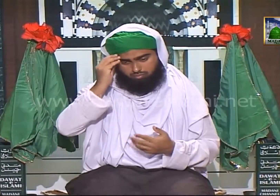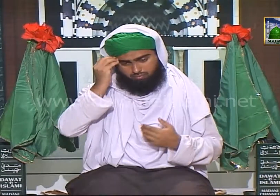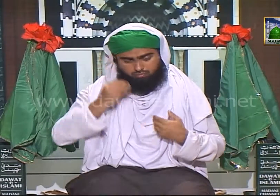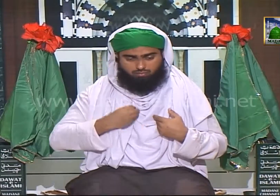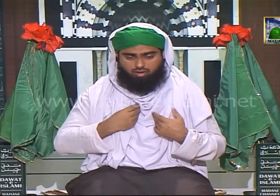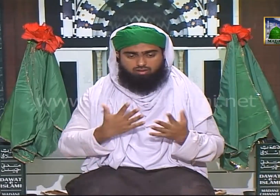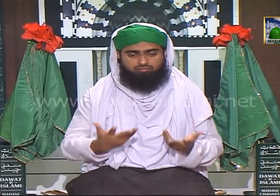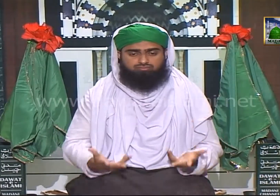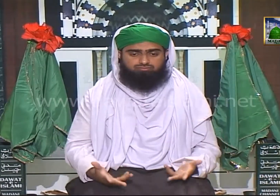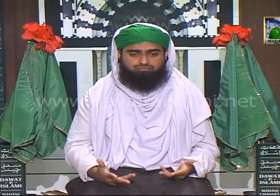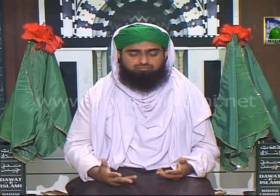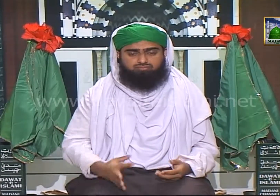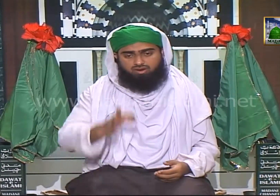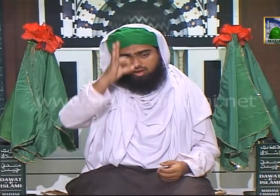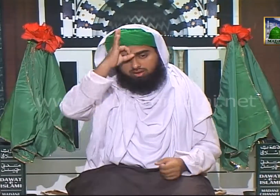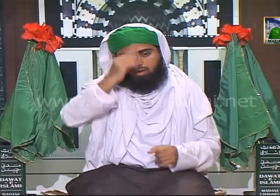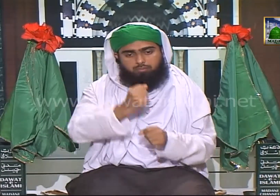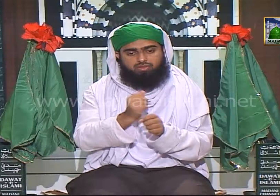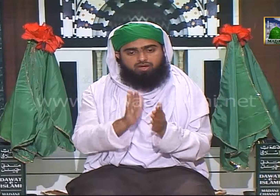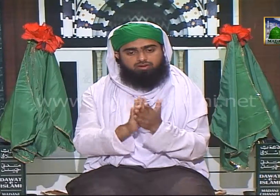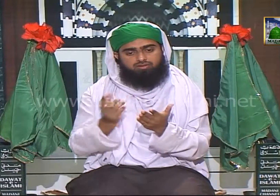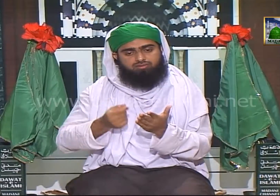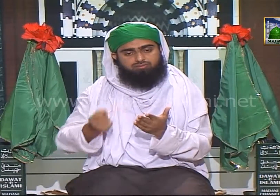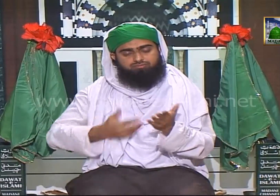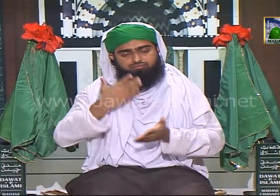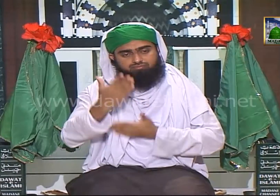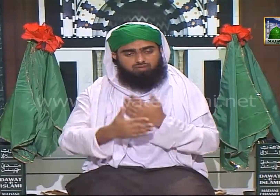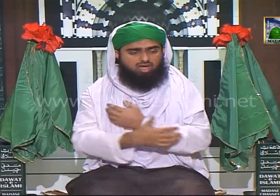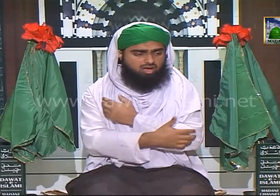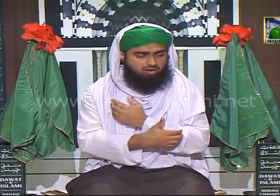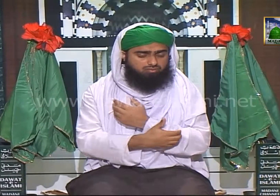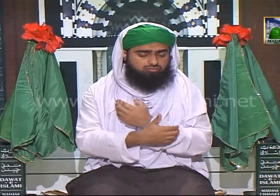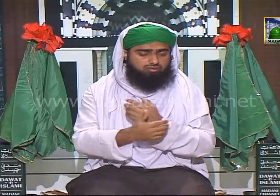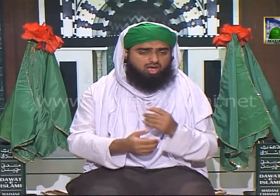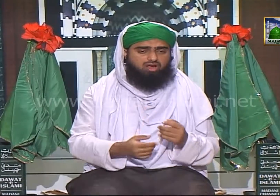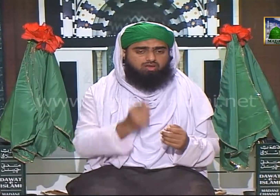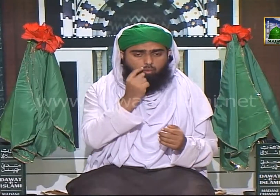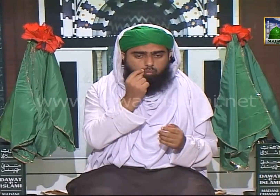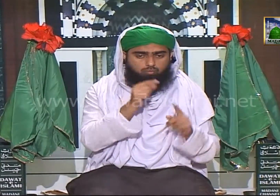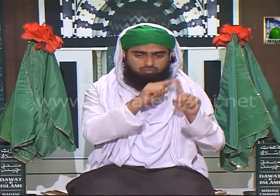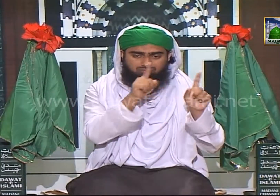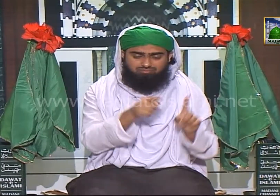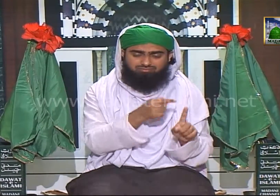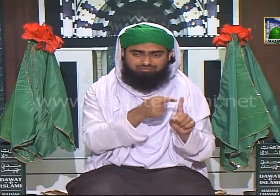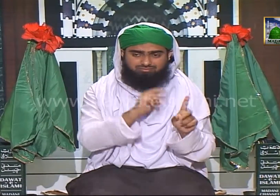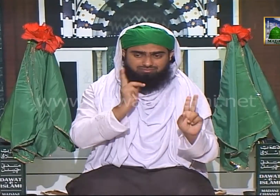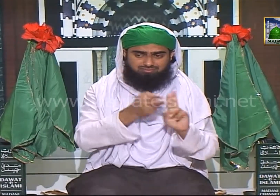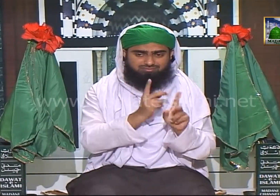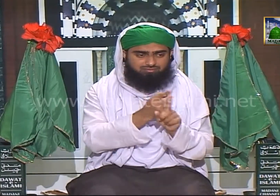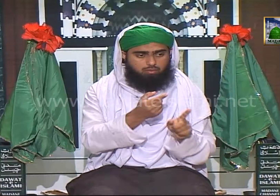غریبوں سے مال لو, غریبوں سے, تو ان کو اچھا دام دے دیا کرو, مہنگا خرید دیا کرو, تو اس سے ان کا دل راضی ہوگا اور آپ